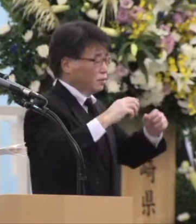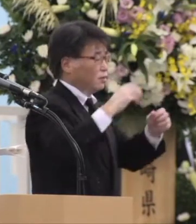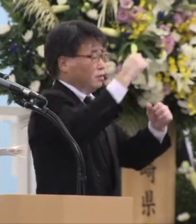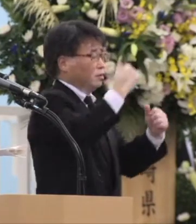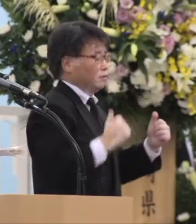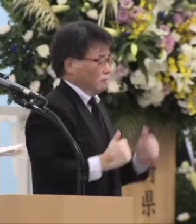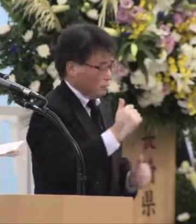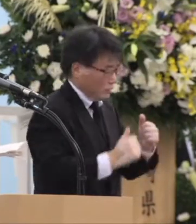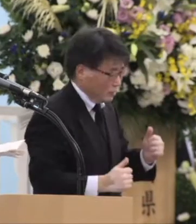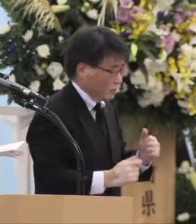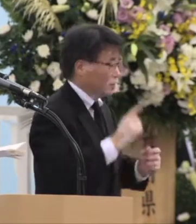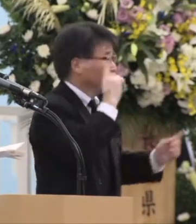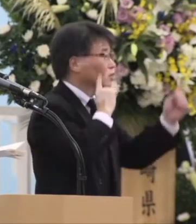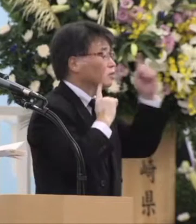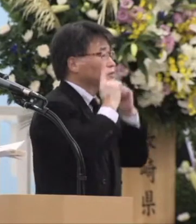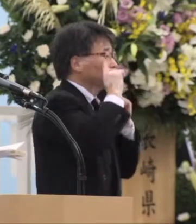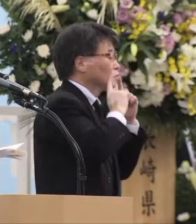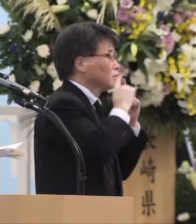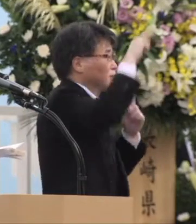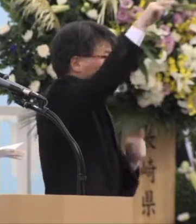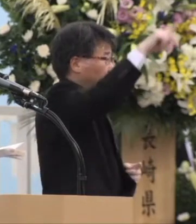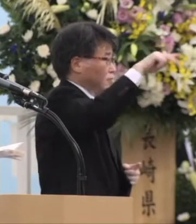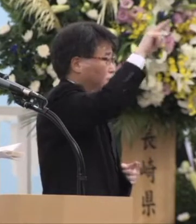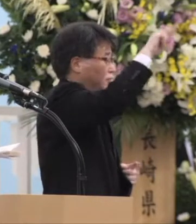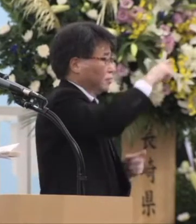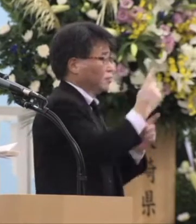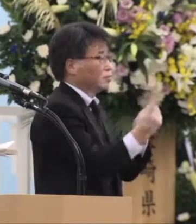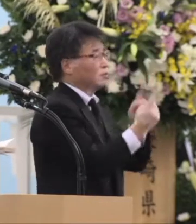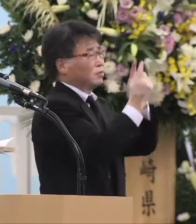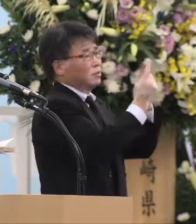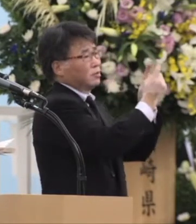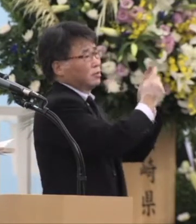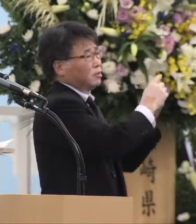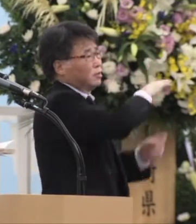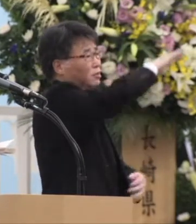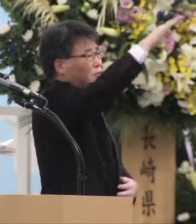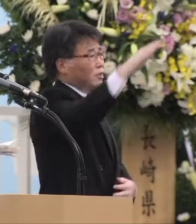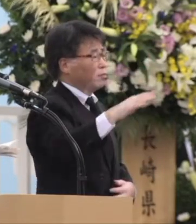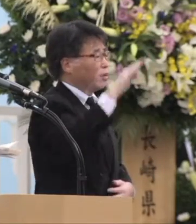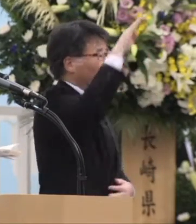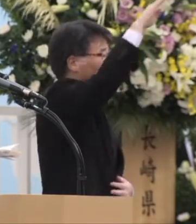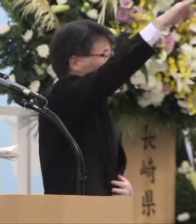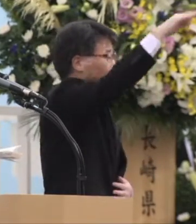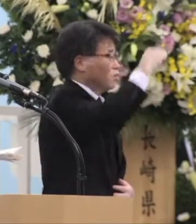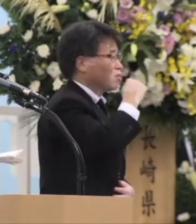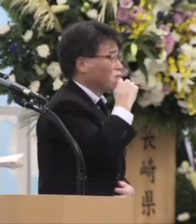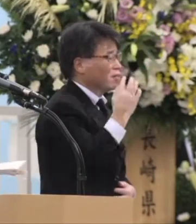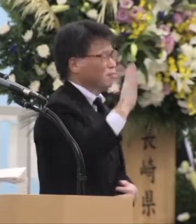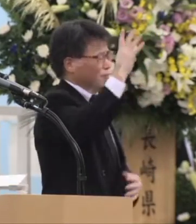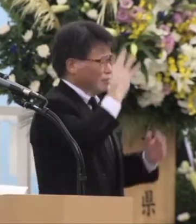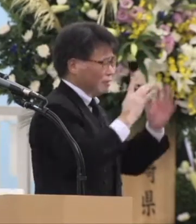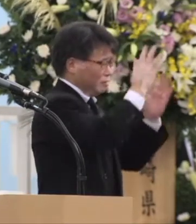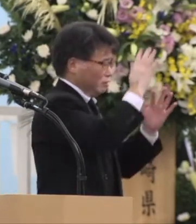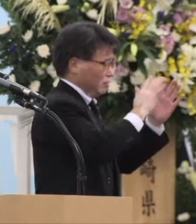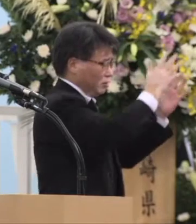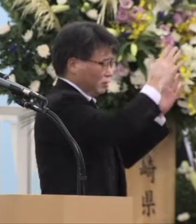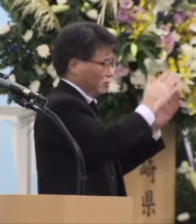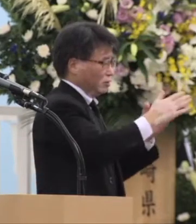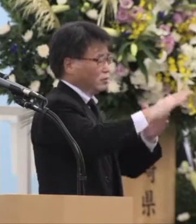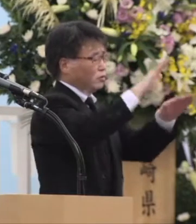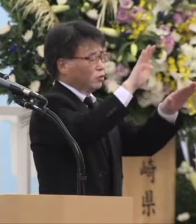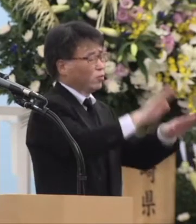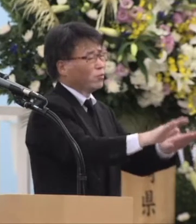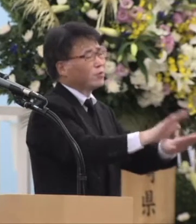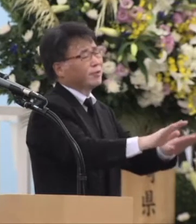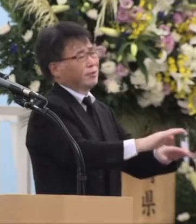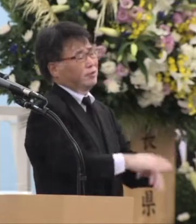くのけが人に、山の向こうは一面火の海だからと制止され